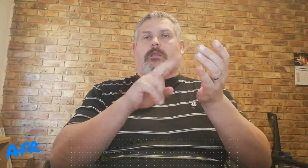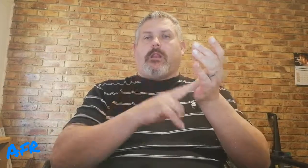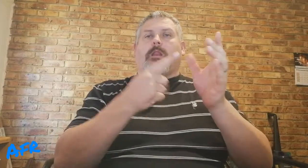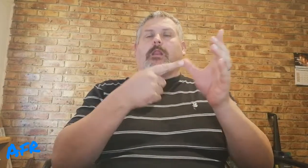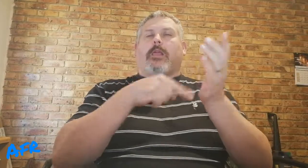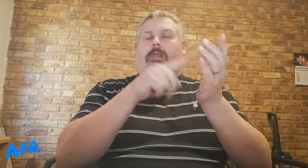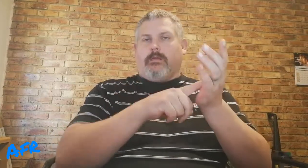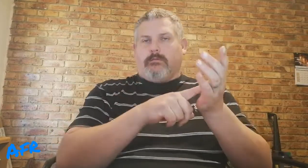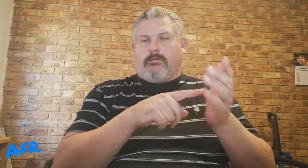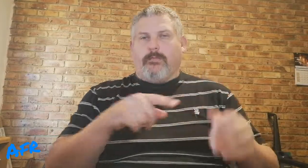maar